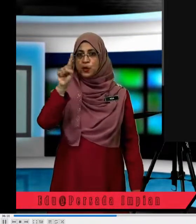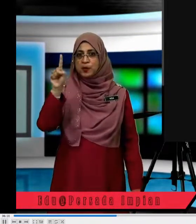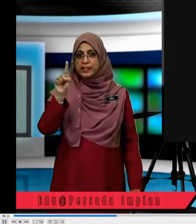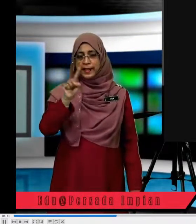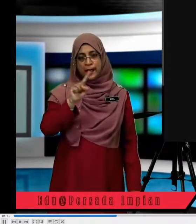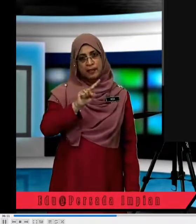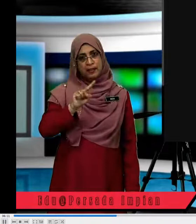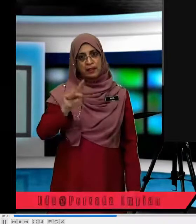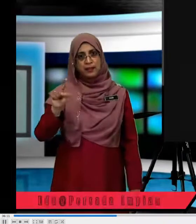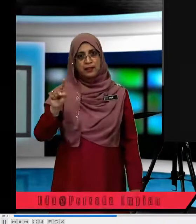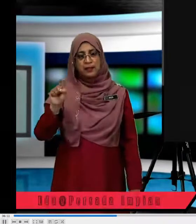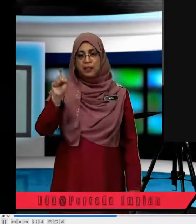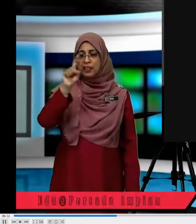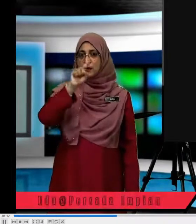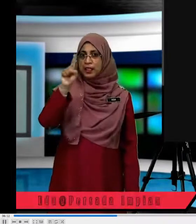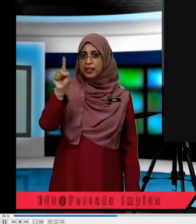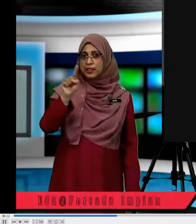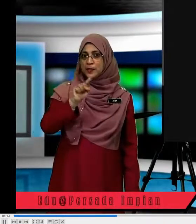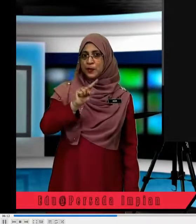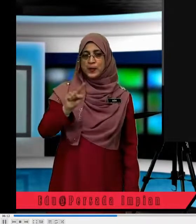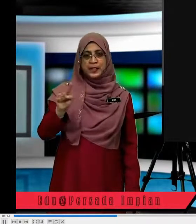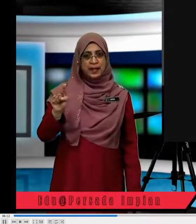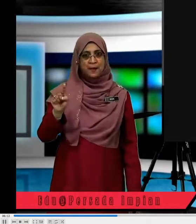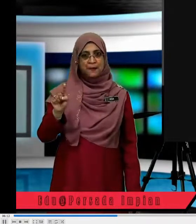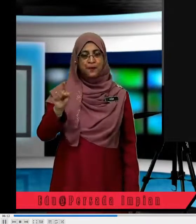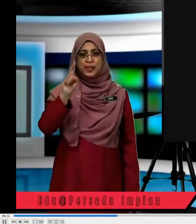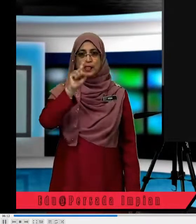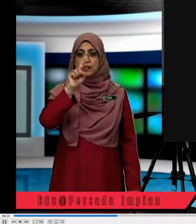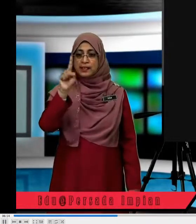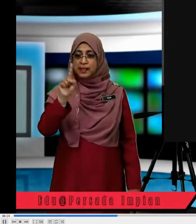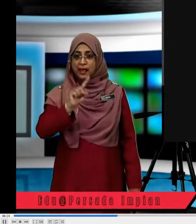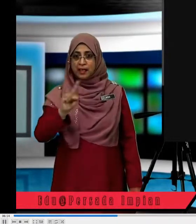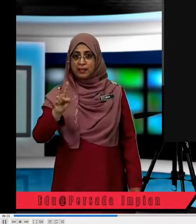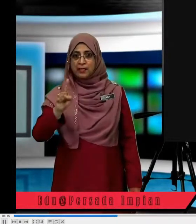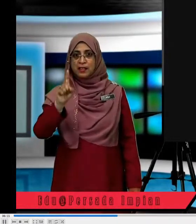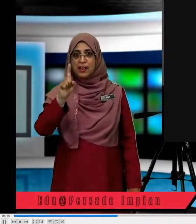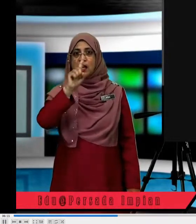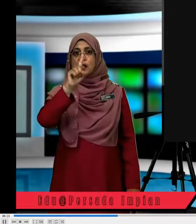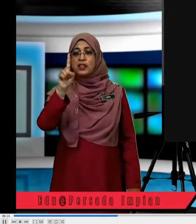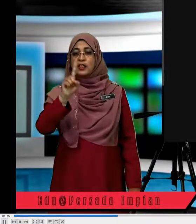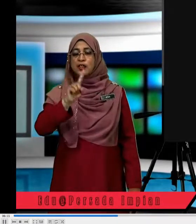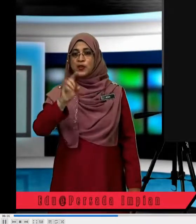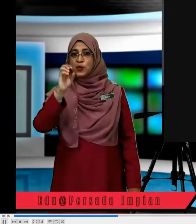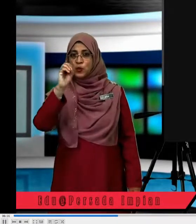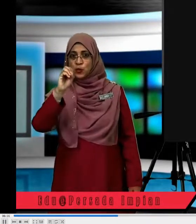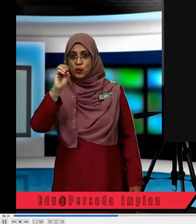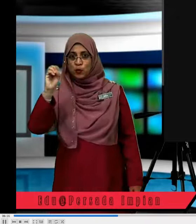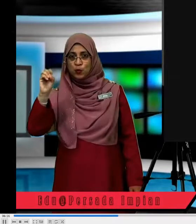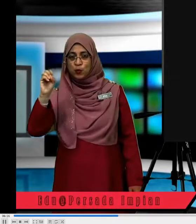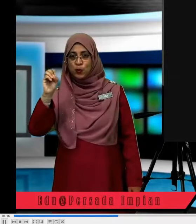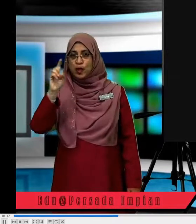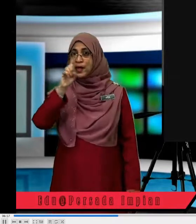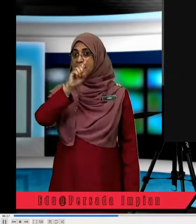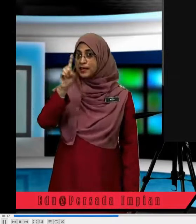huruf cek hanya lukis huruf z z z z